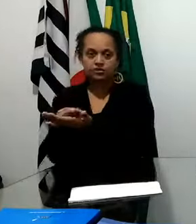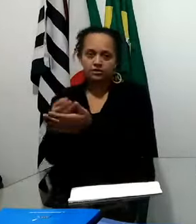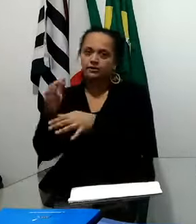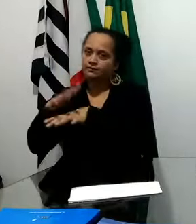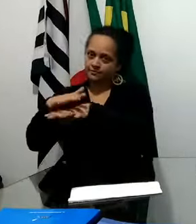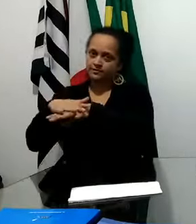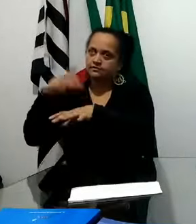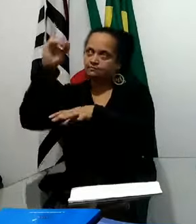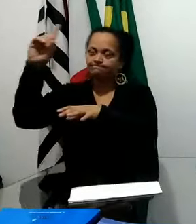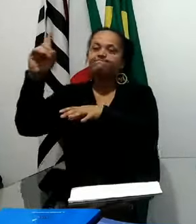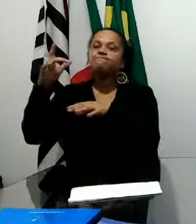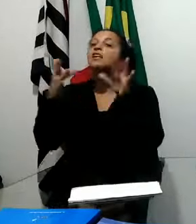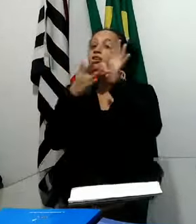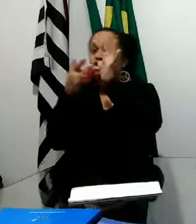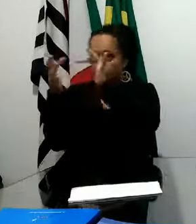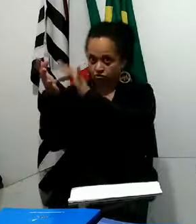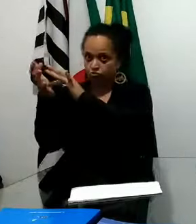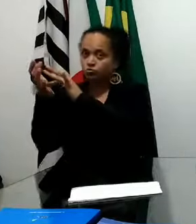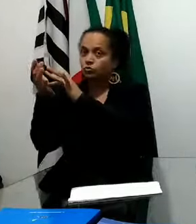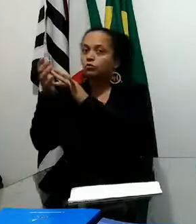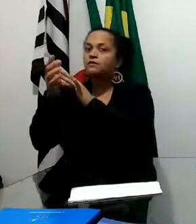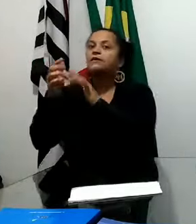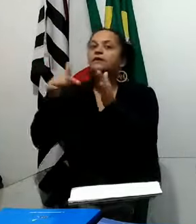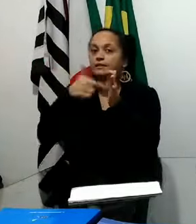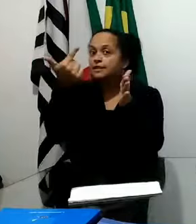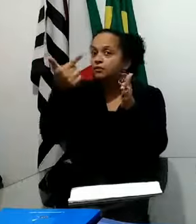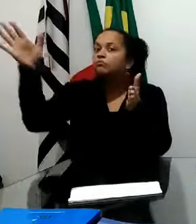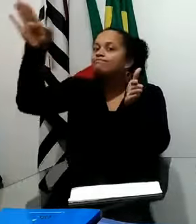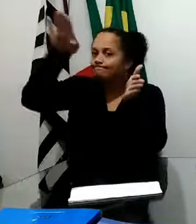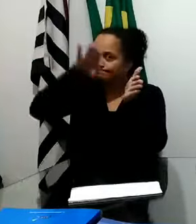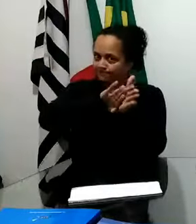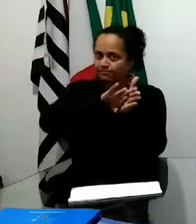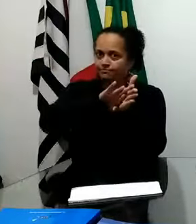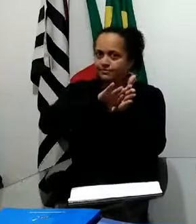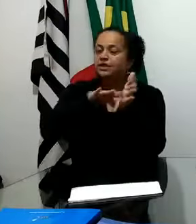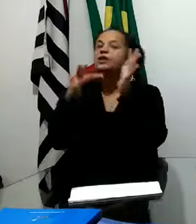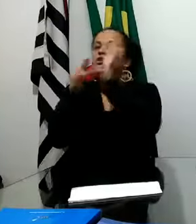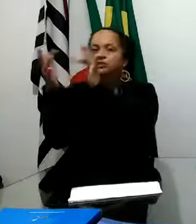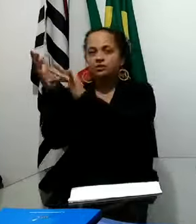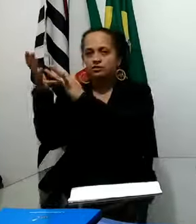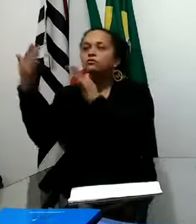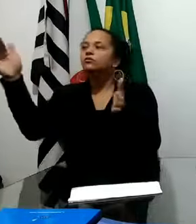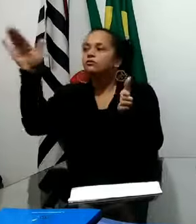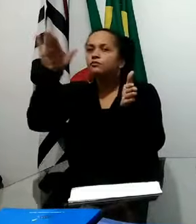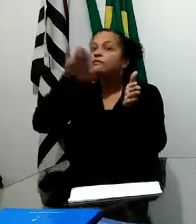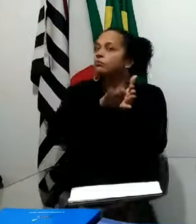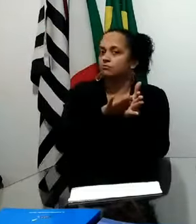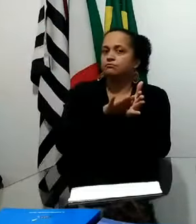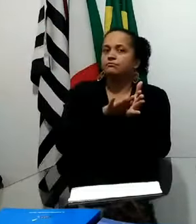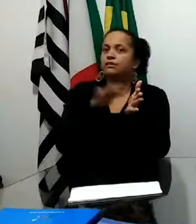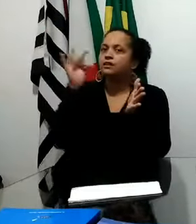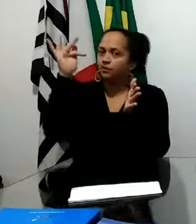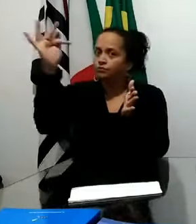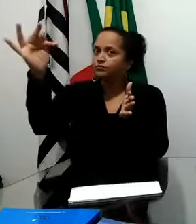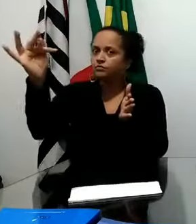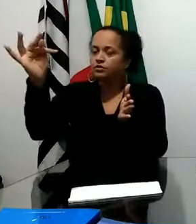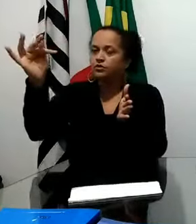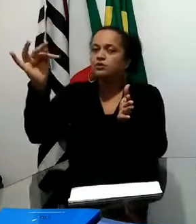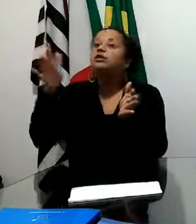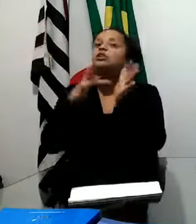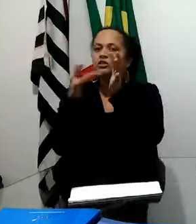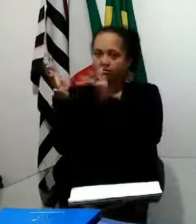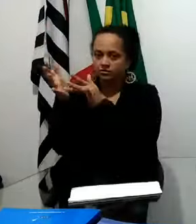Jesus Cristo voltará. Ele virá nos buscar. Isso, você crendo ou não, vai acontecer.